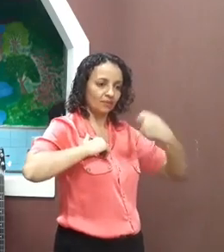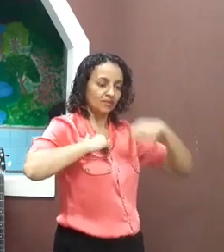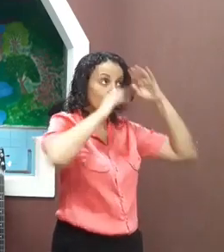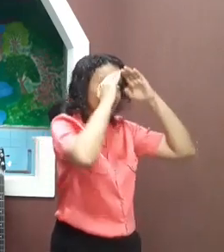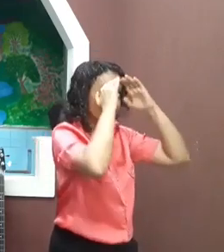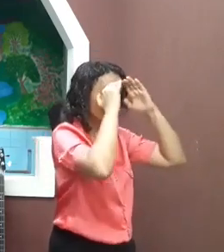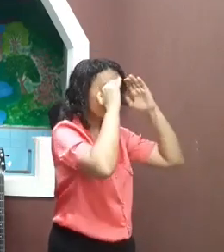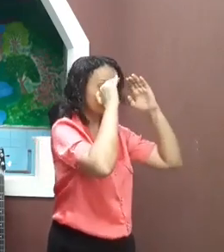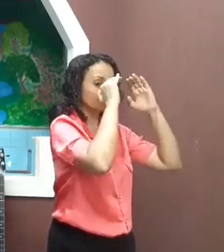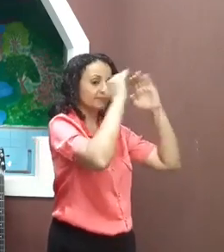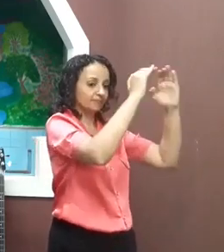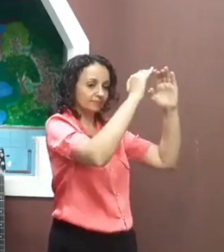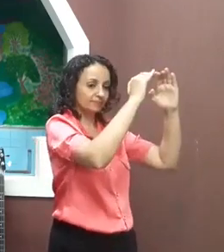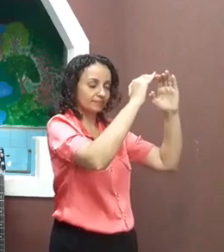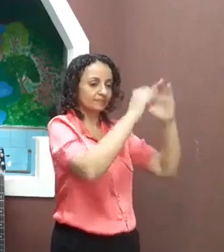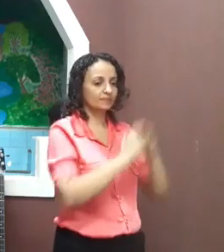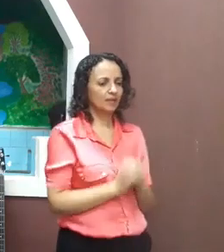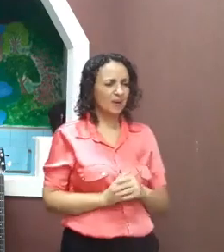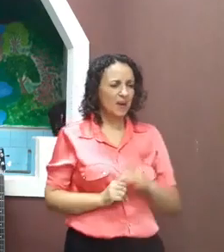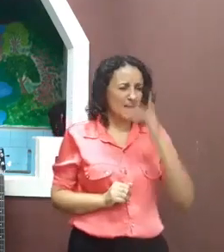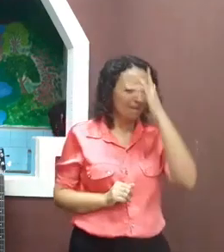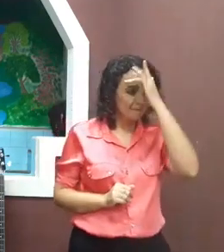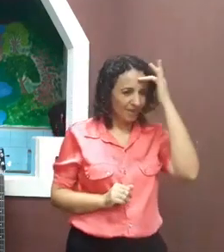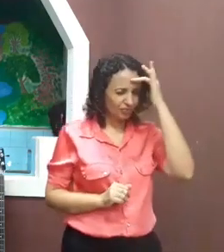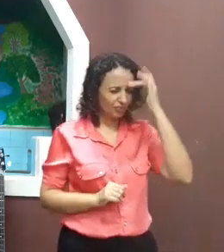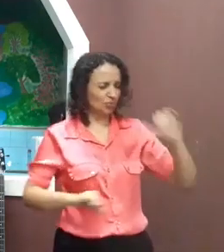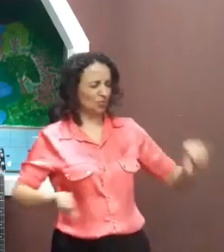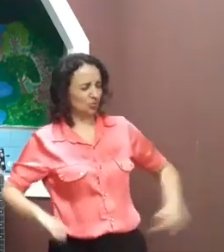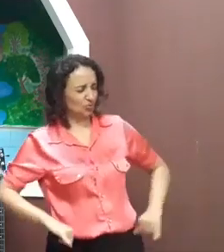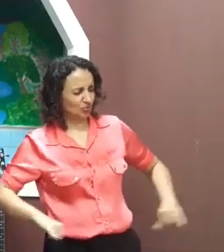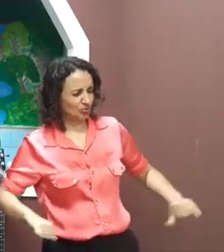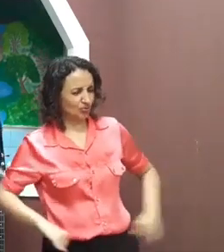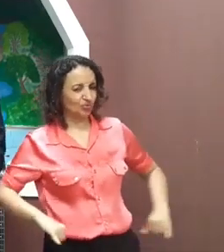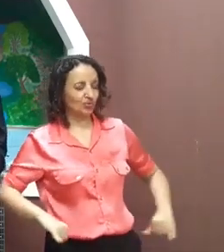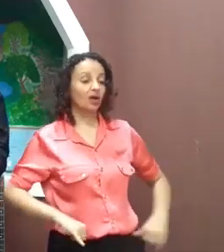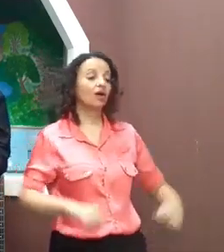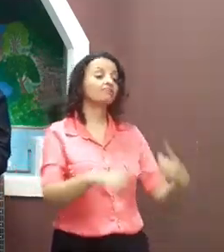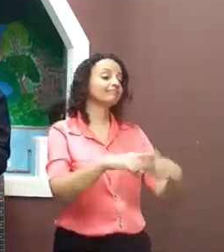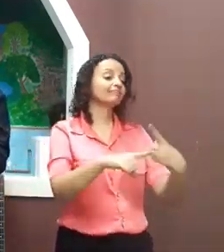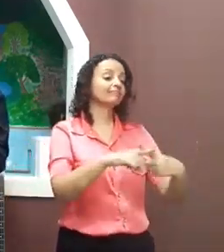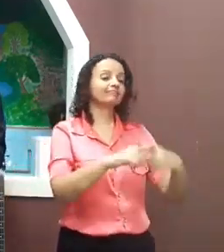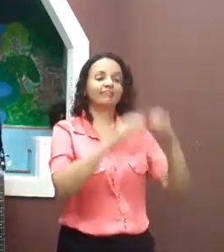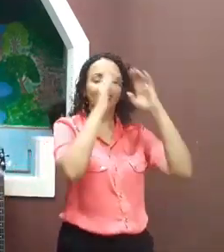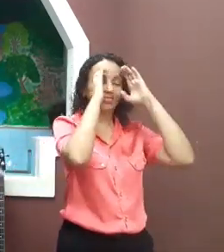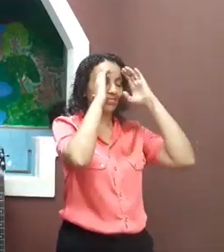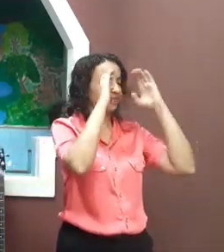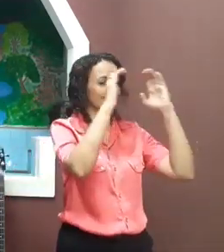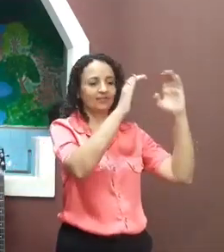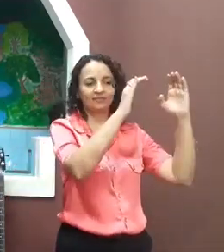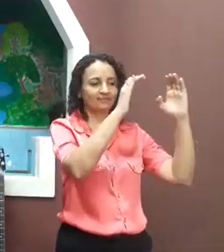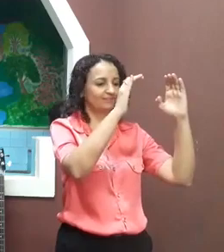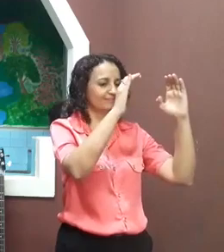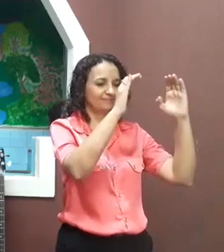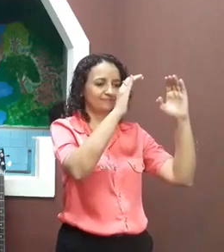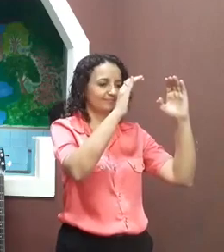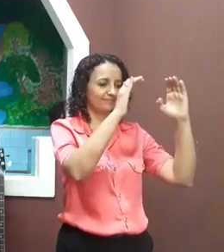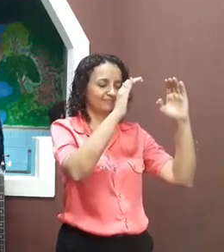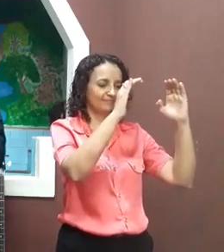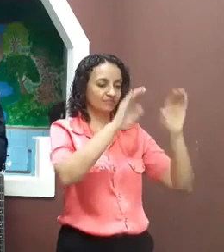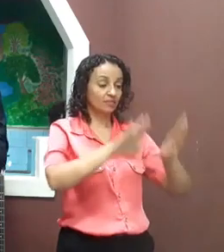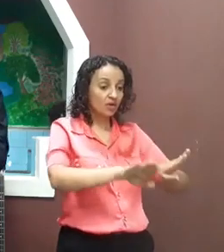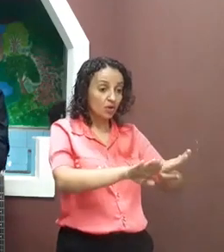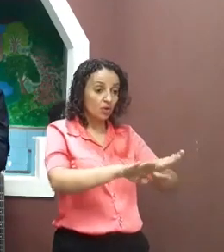O brasileiro sofre muito porque não tem princípio. Quando você nasce de novo, você